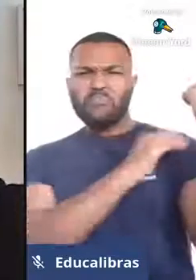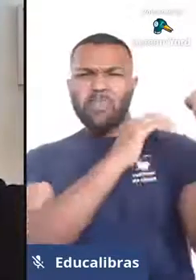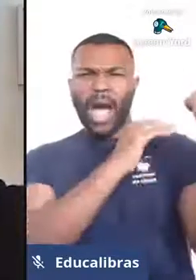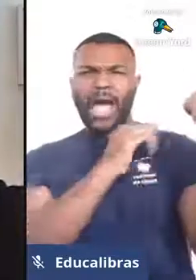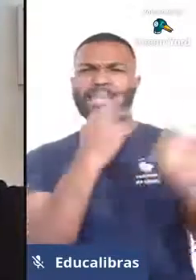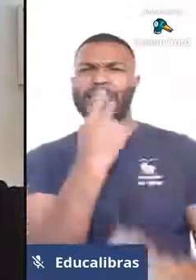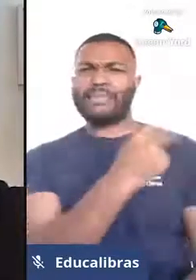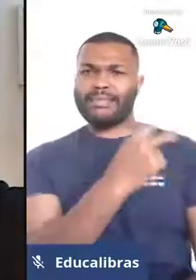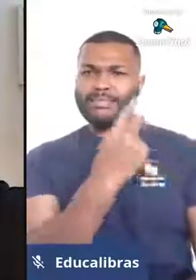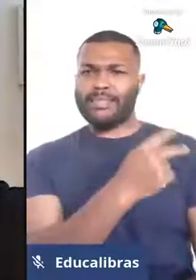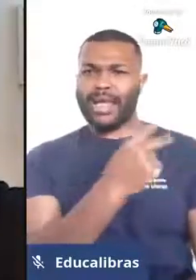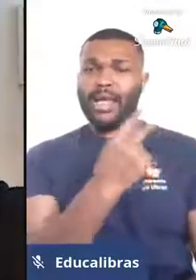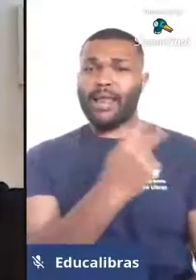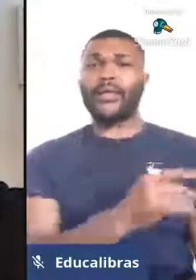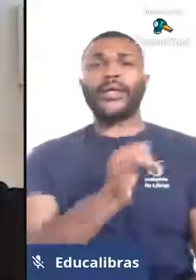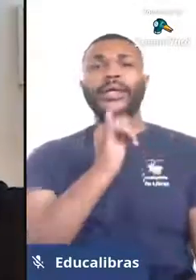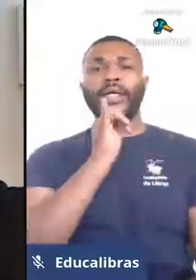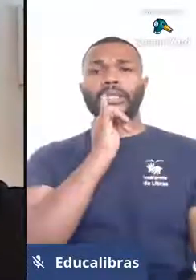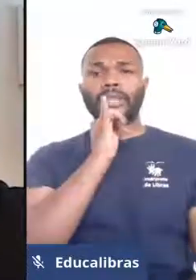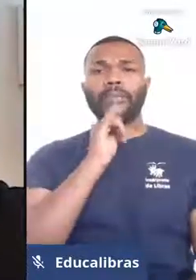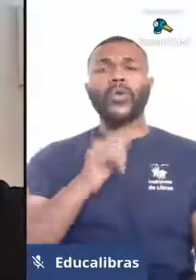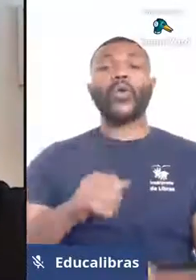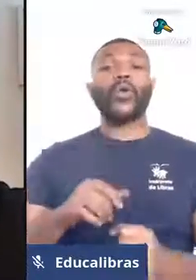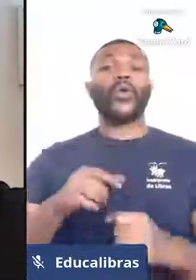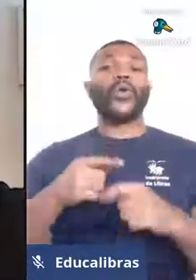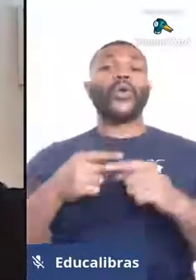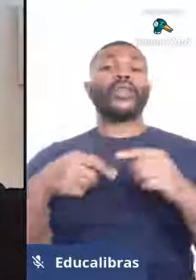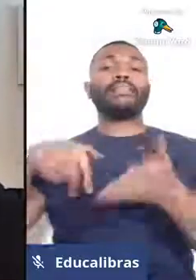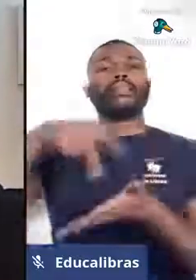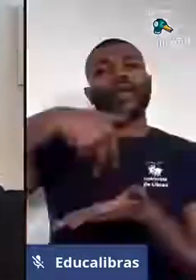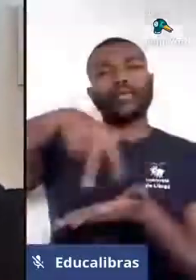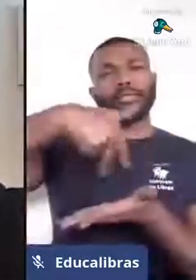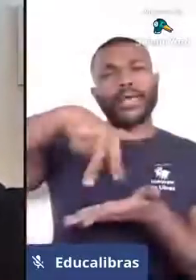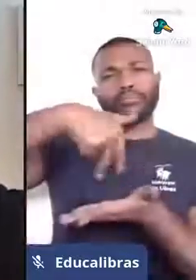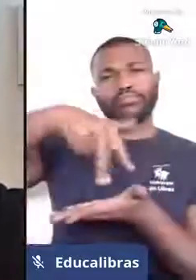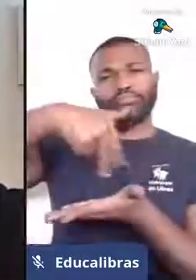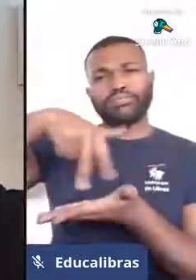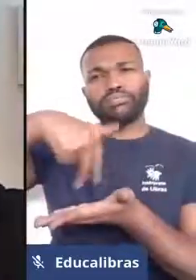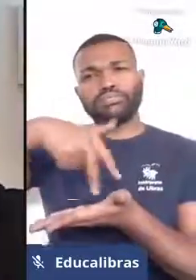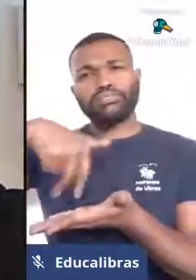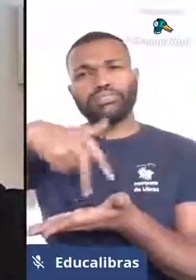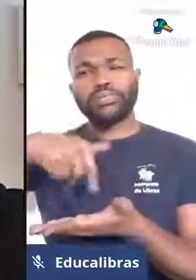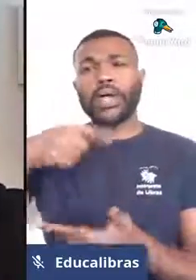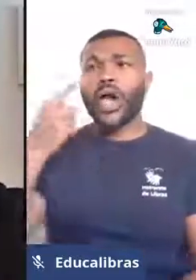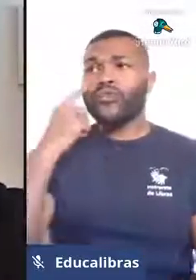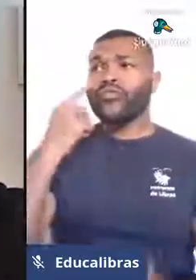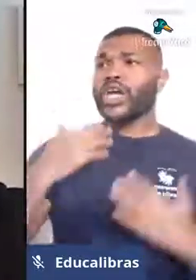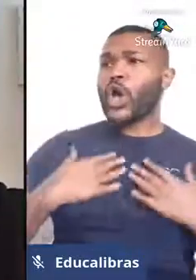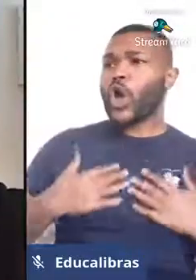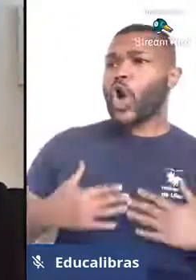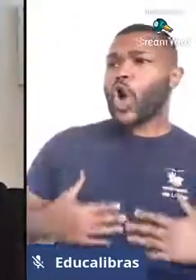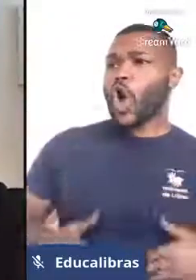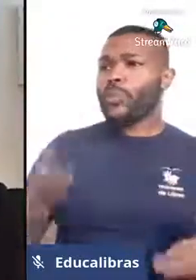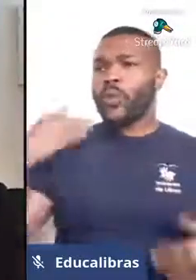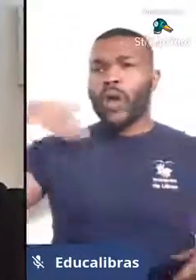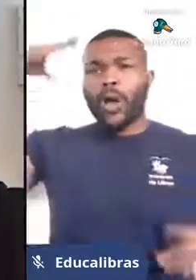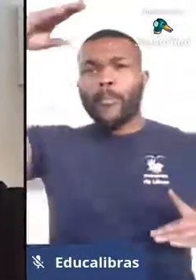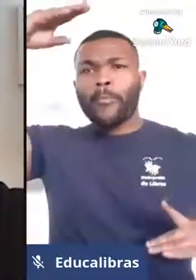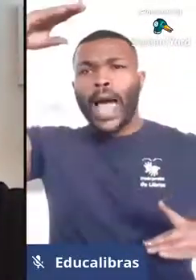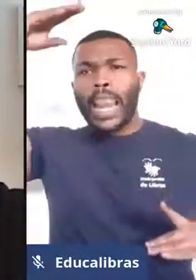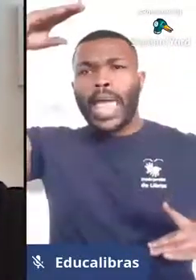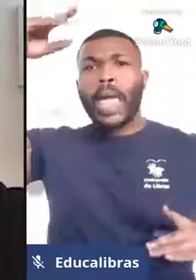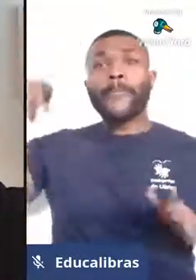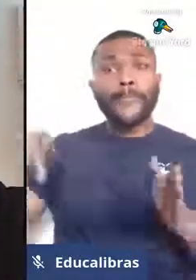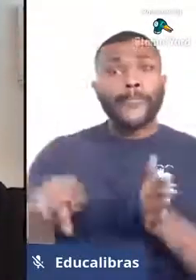tem um espetáculo de dança, por exemplo, olhar os corpos dos bailarinos, isso faz parte do espetáculo.